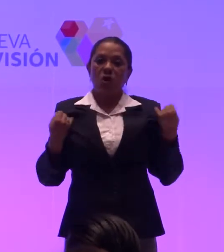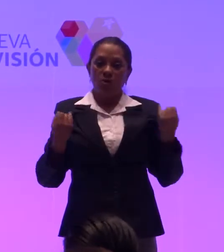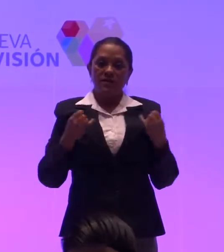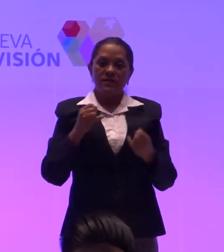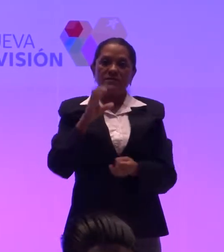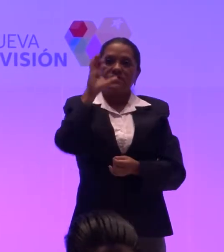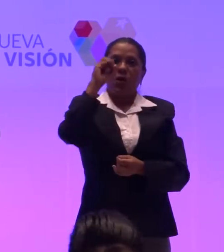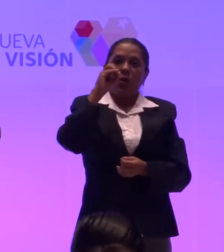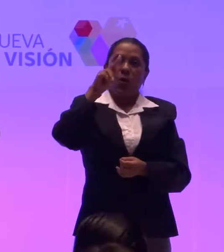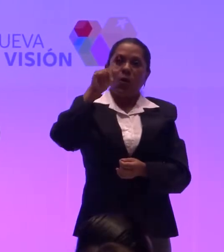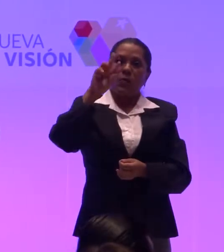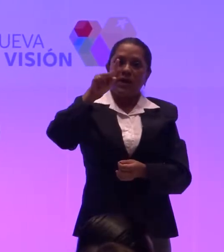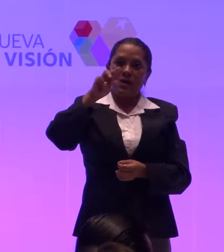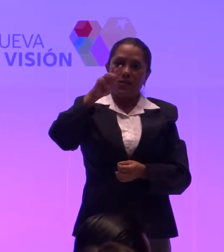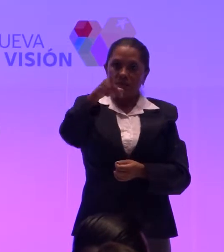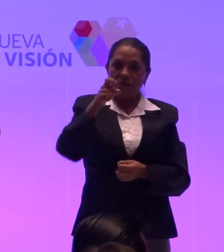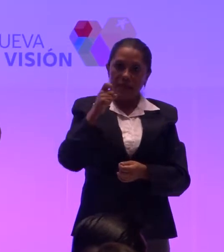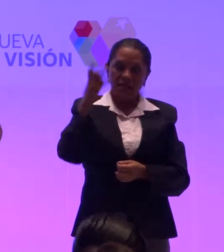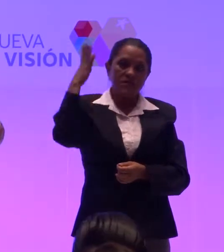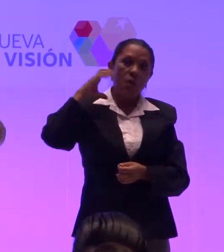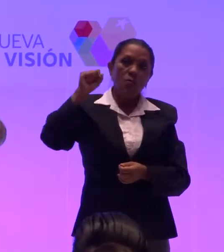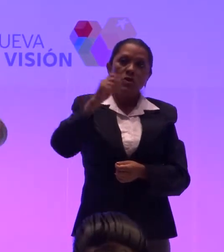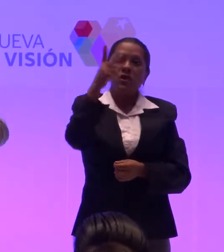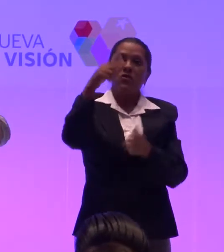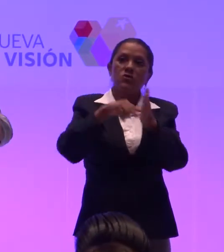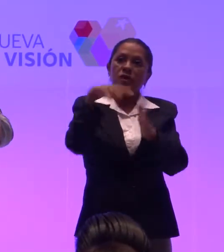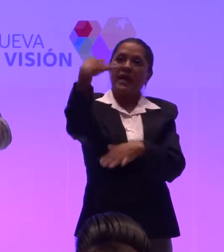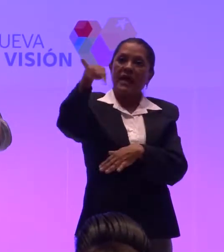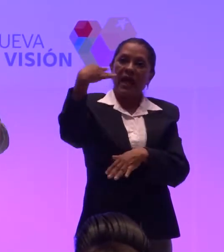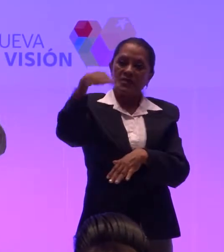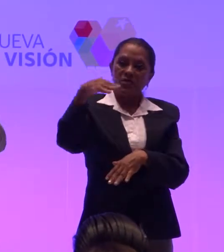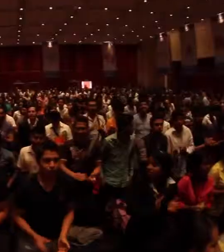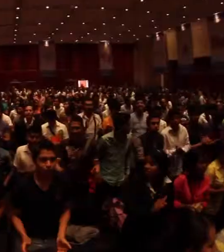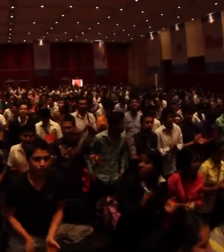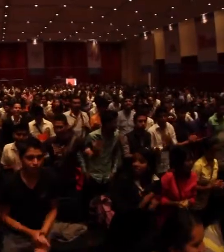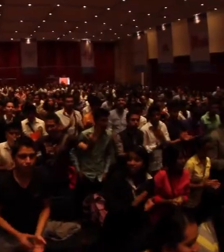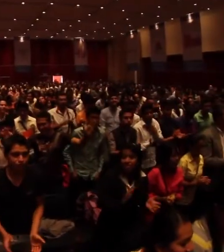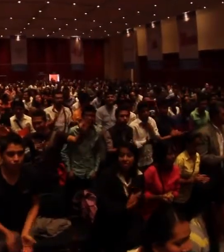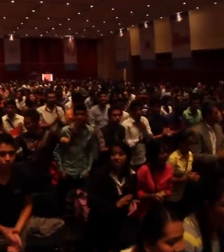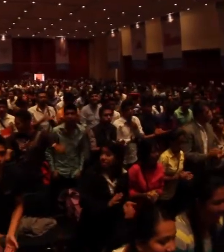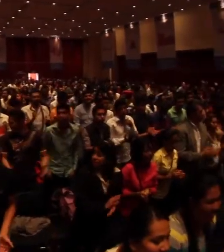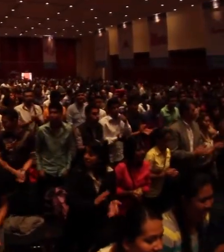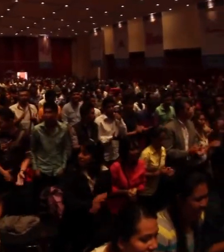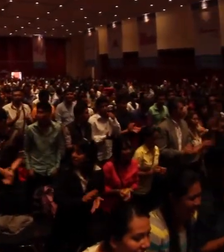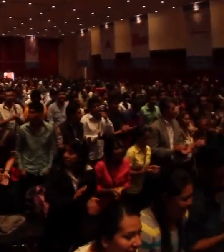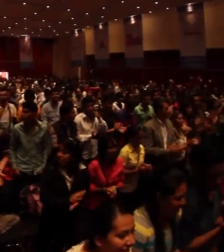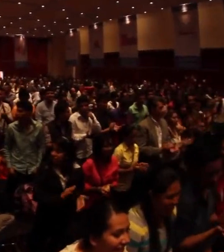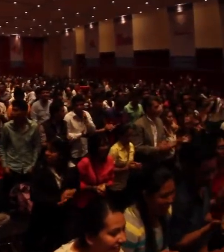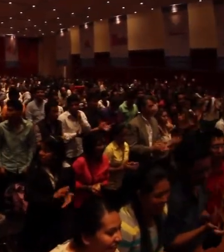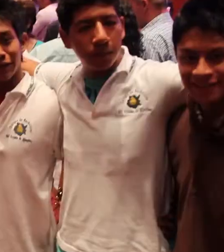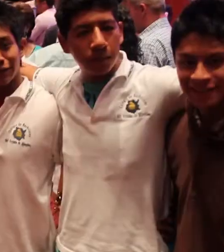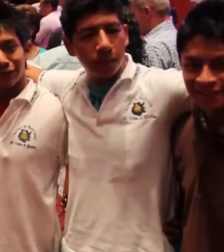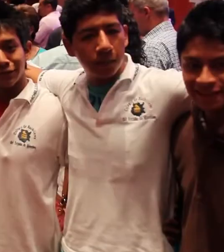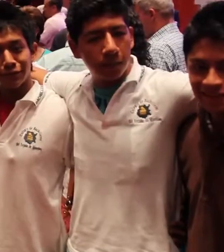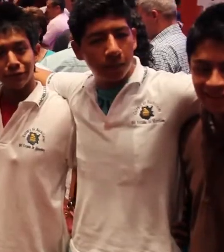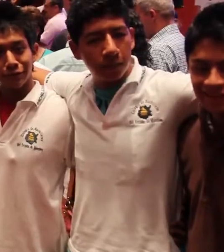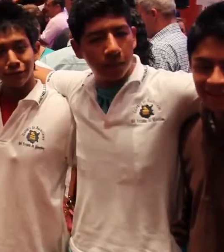Coparmex Morelos 2014. Bienvenidos y felicidades a todos y a